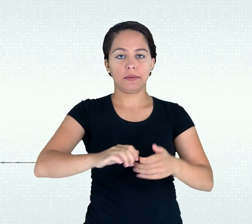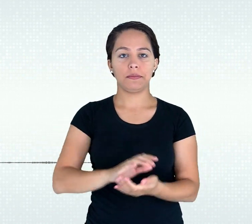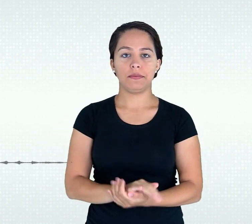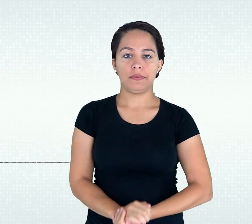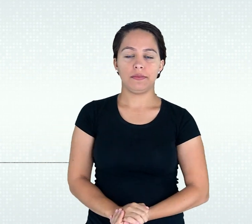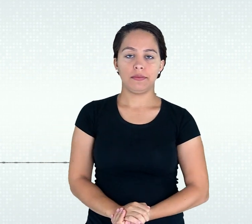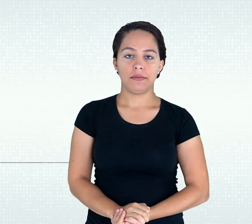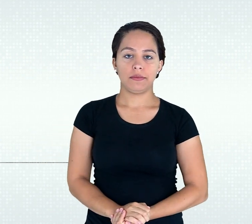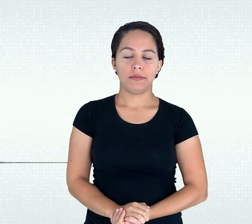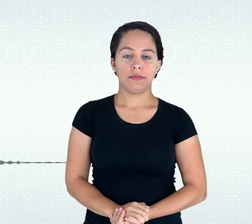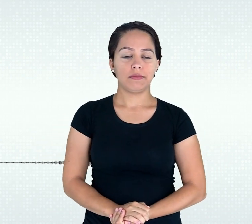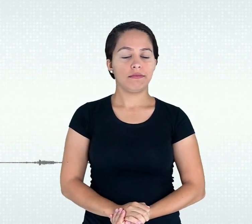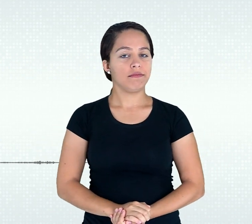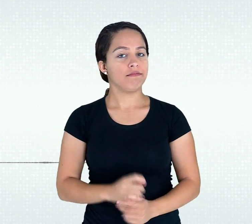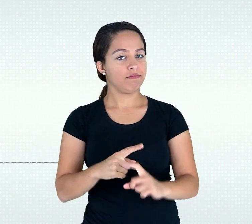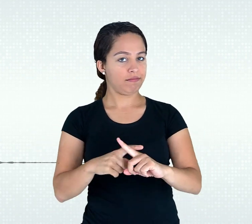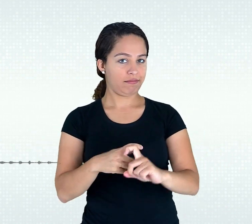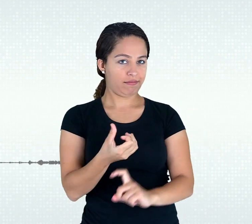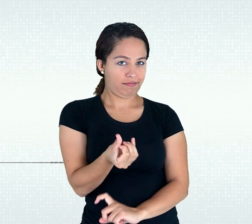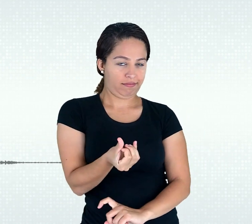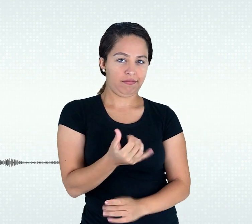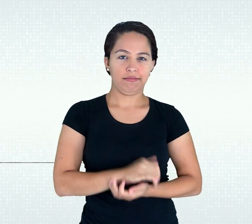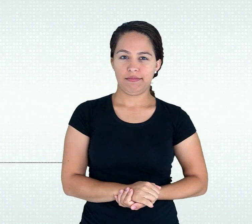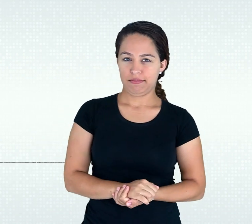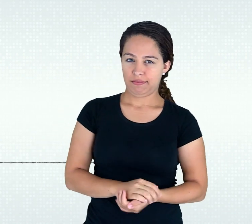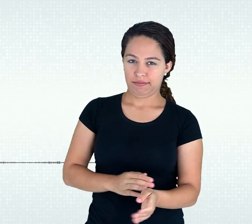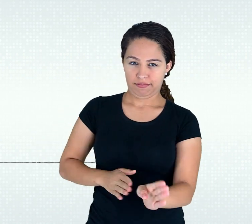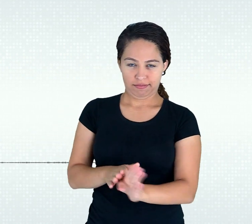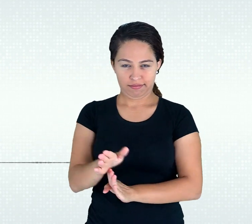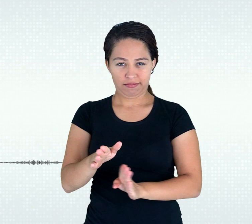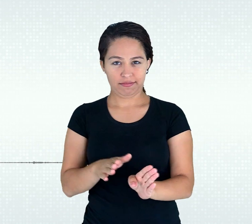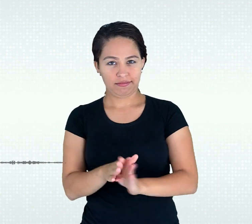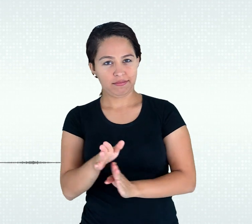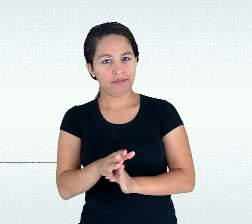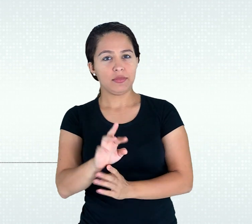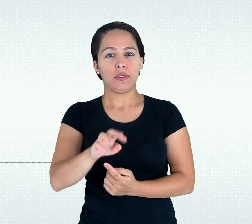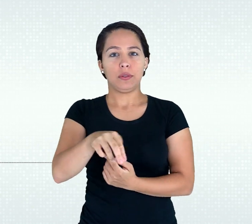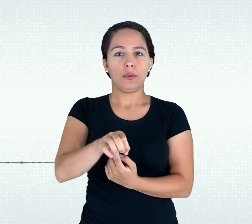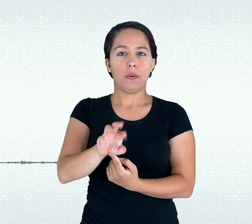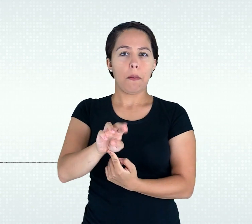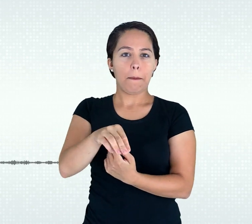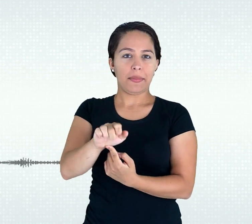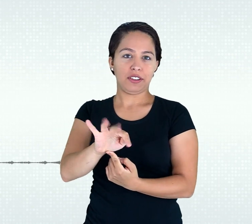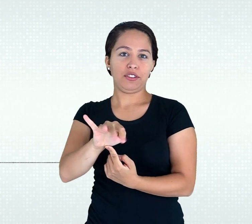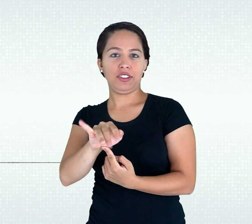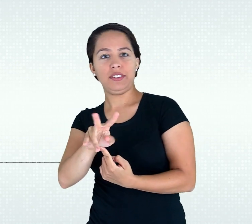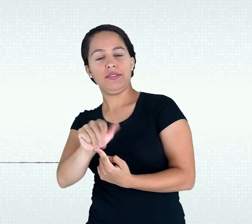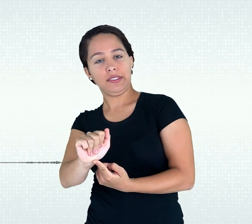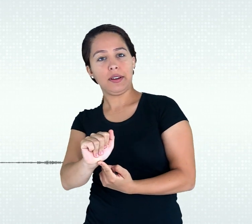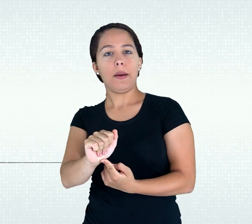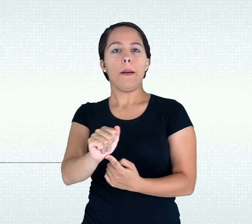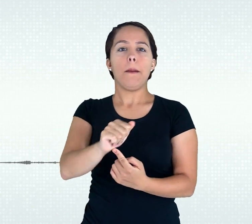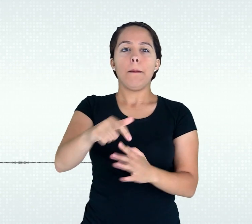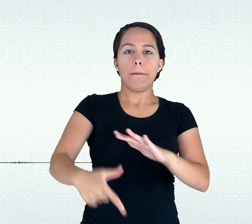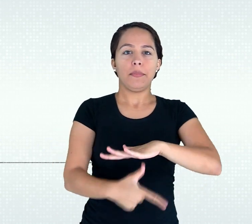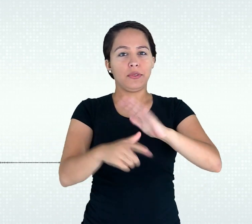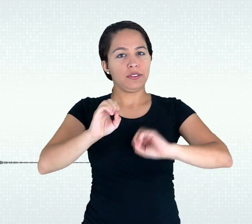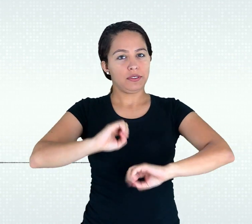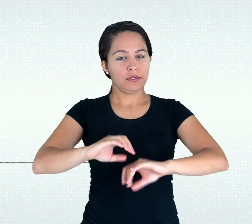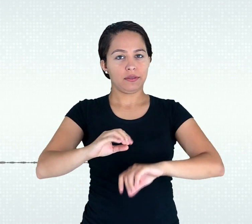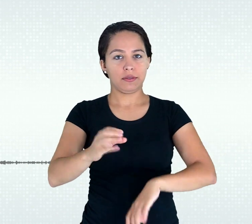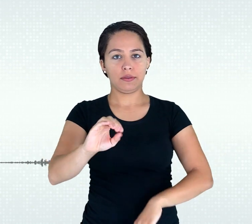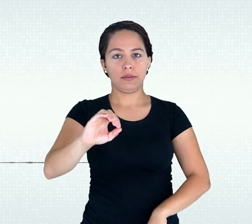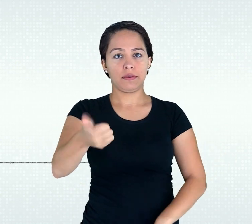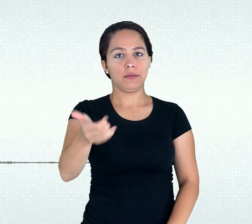orientação normativa proen 01 barra 2013 descreve os procedimentos necessários